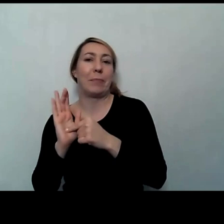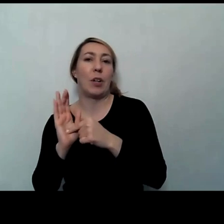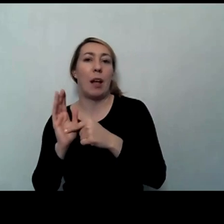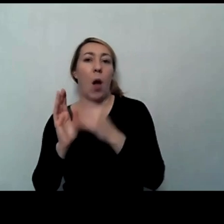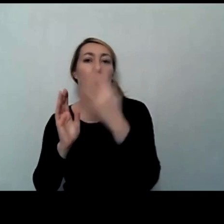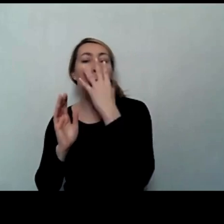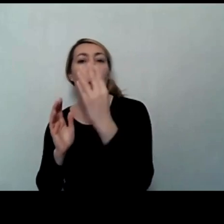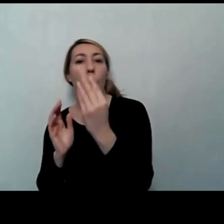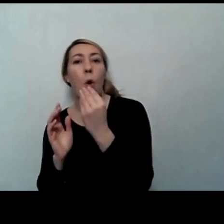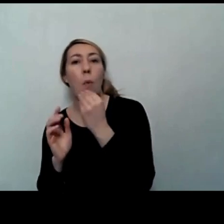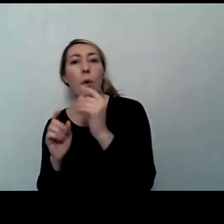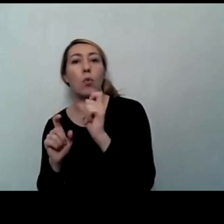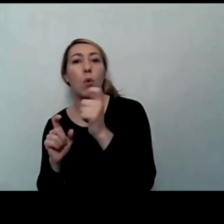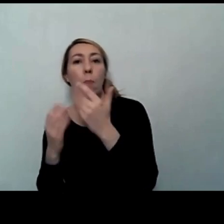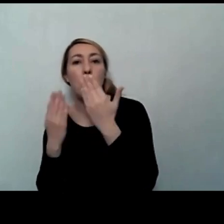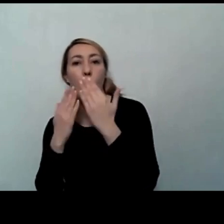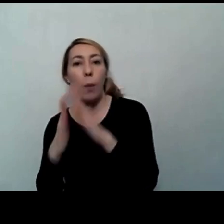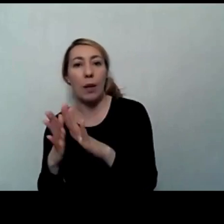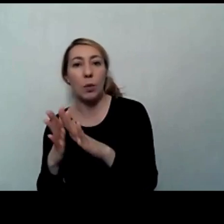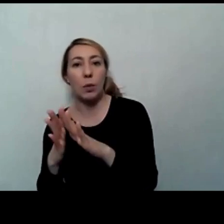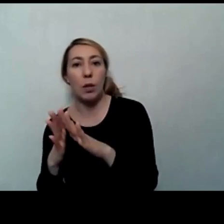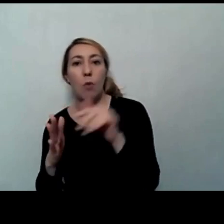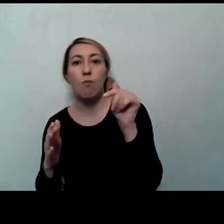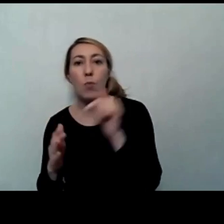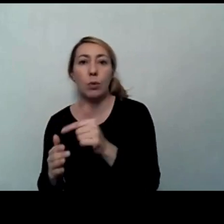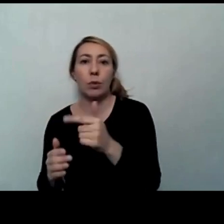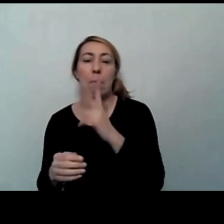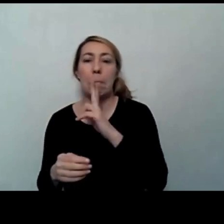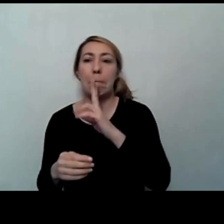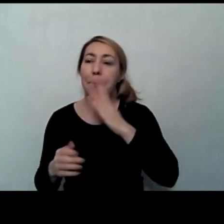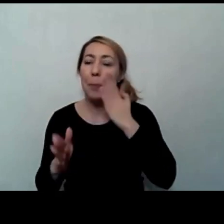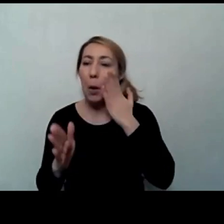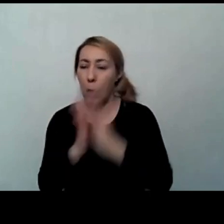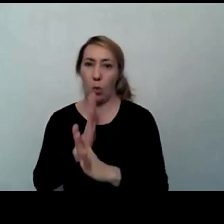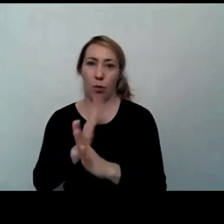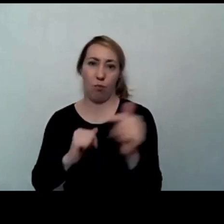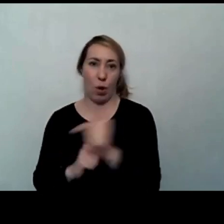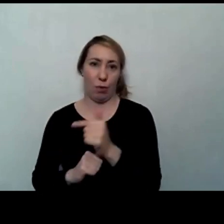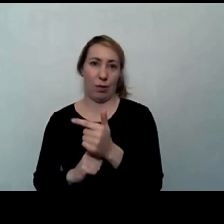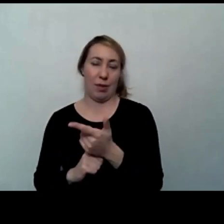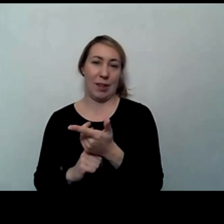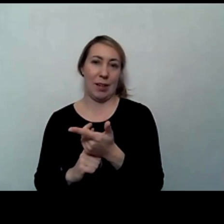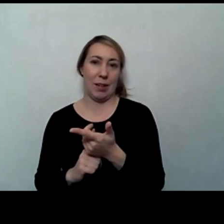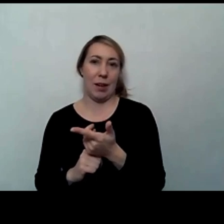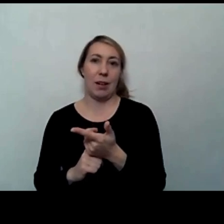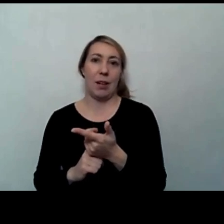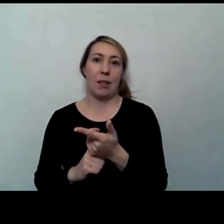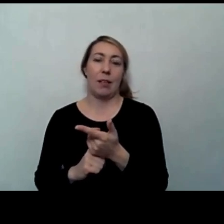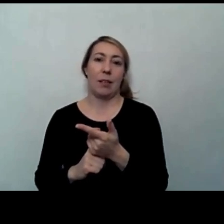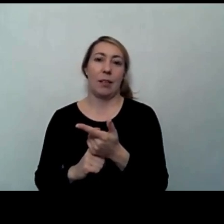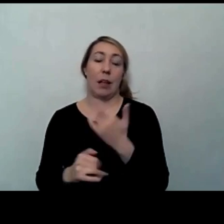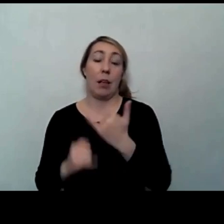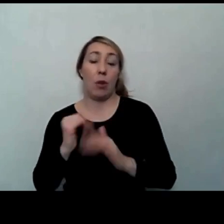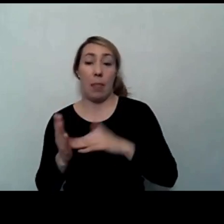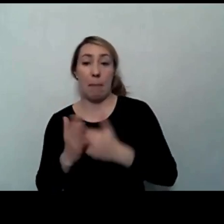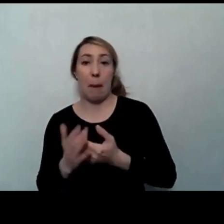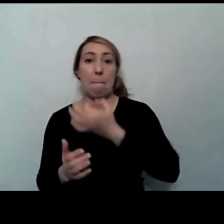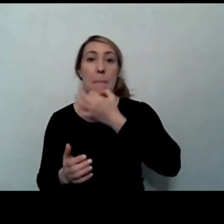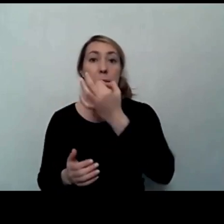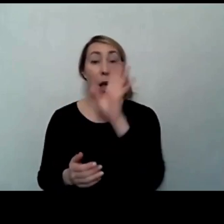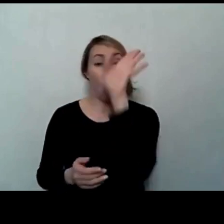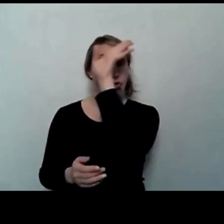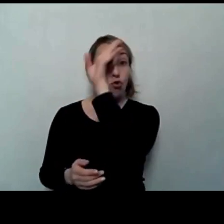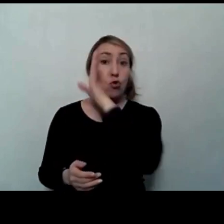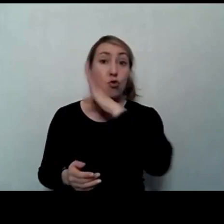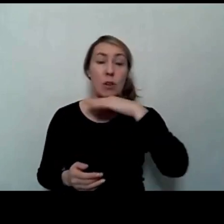miały obrazować jakieś pojęcie, musiały być bardzo jednoznaczne, a zatem musiały być, jeśli pytamy o księżyc, to